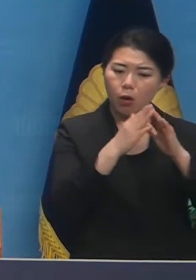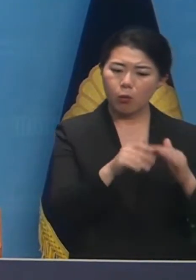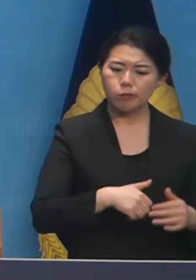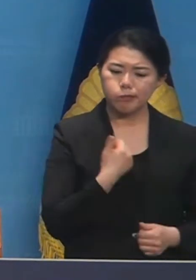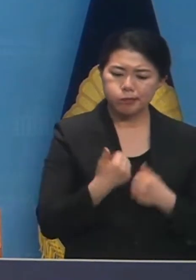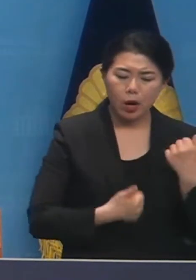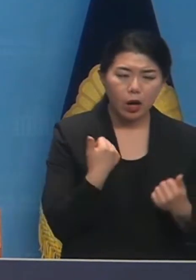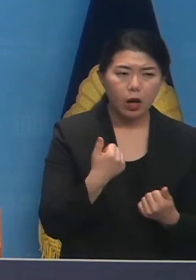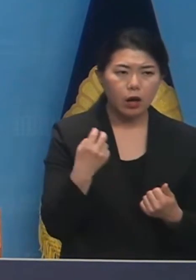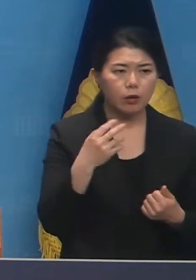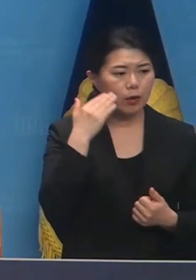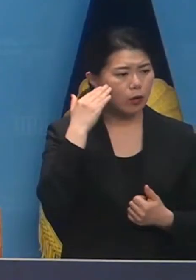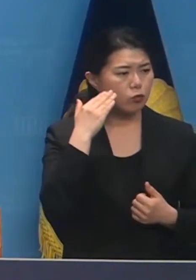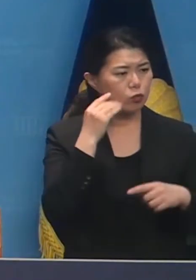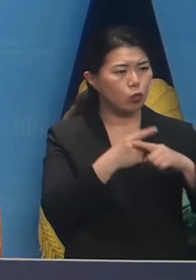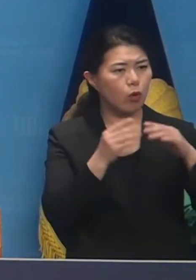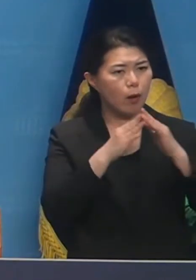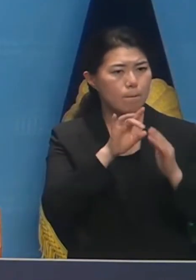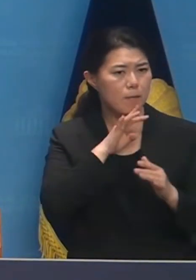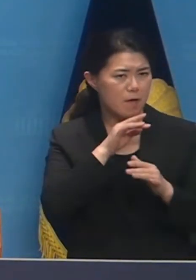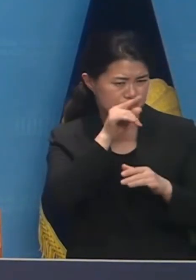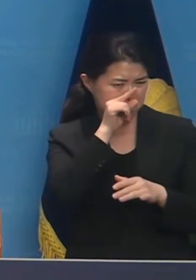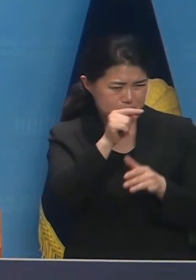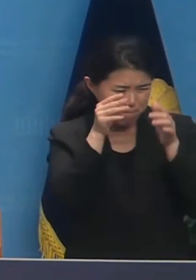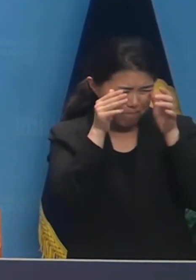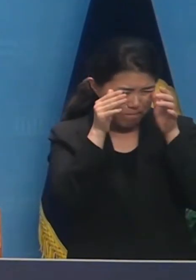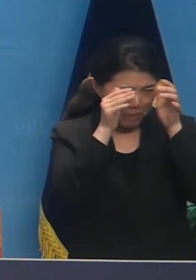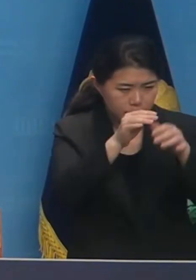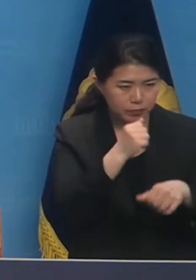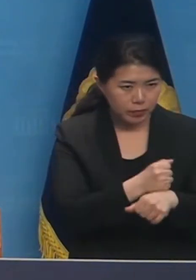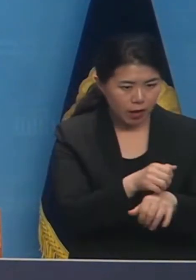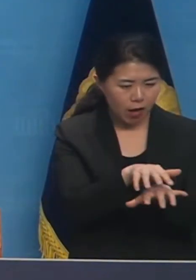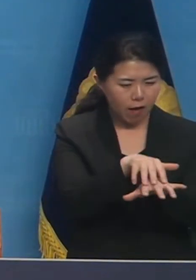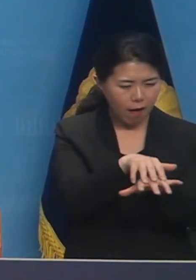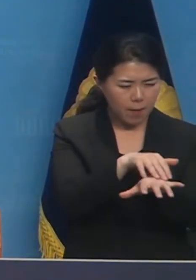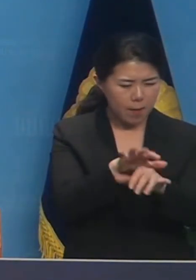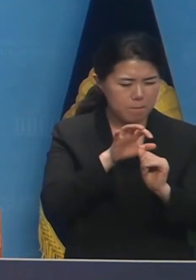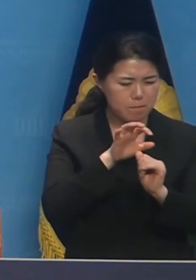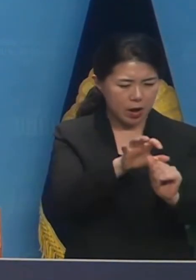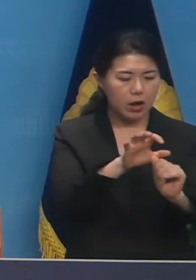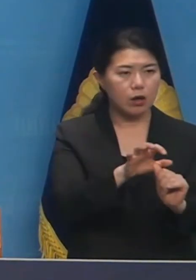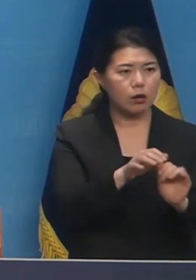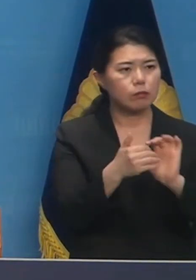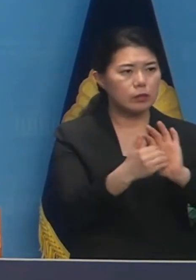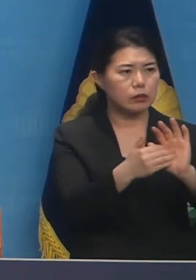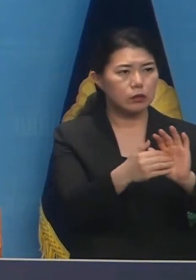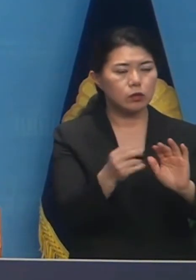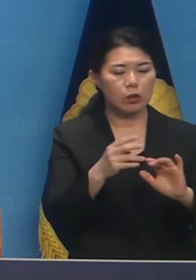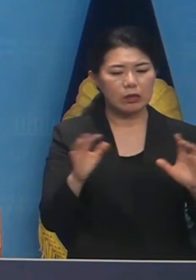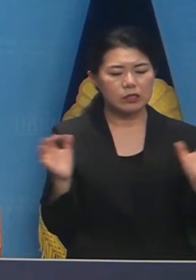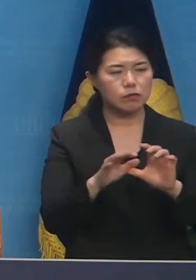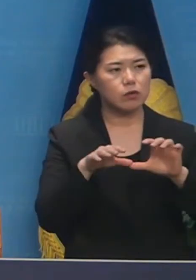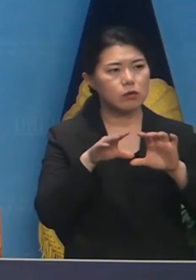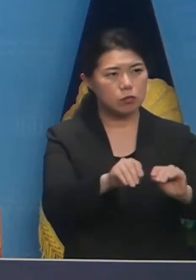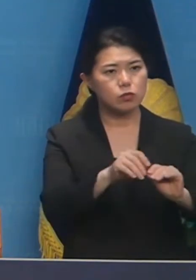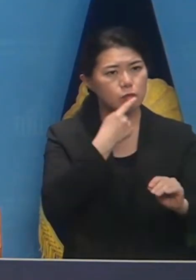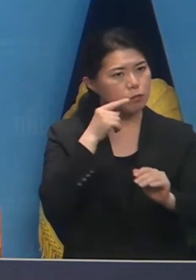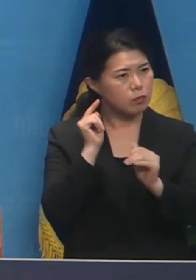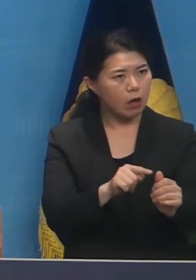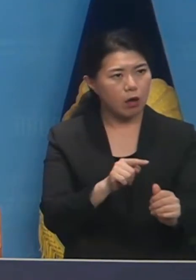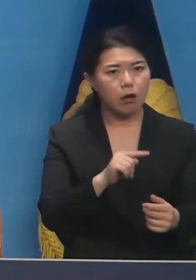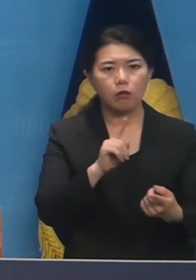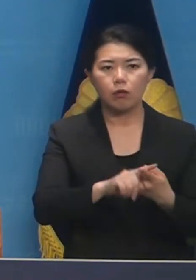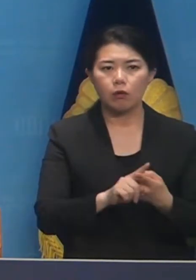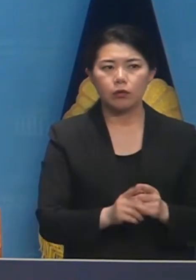분노하고 한국교회만 표적으로 삼아서 예배를 탄압하고 집합 금지 명령을 내린 것에